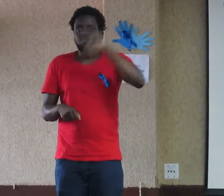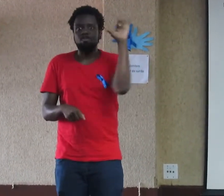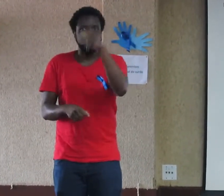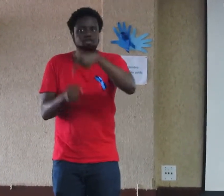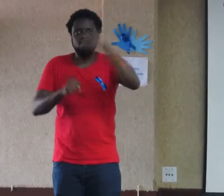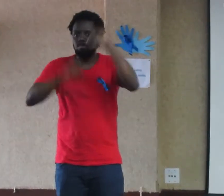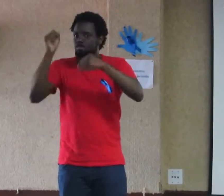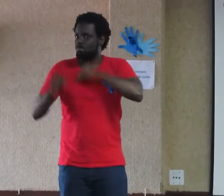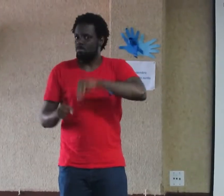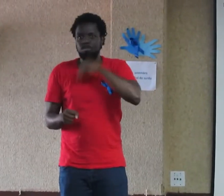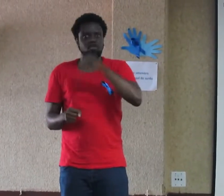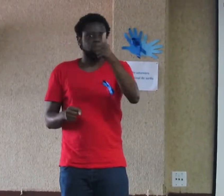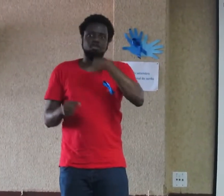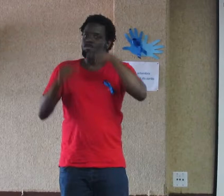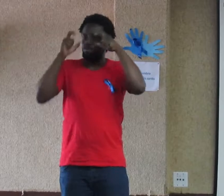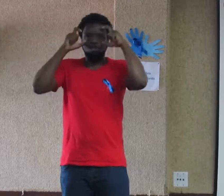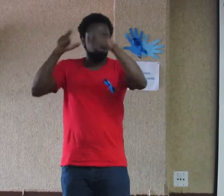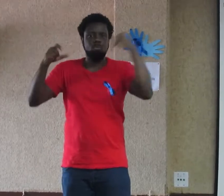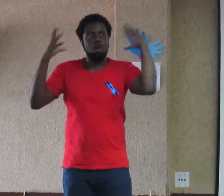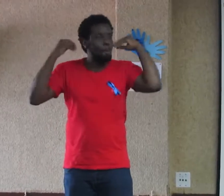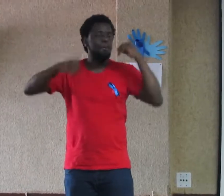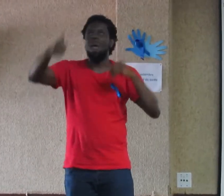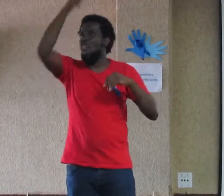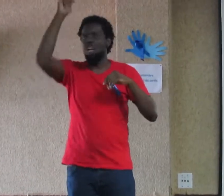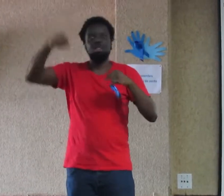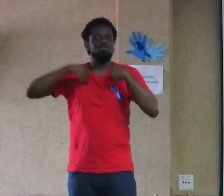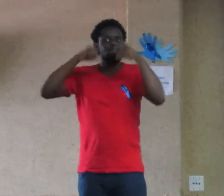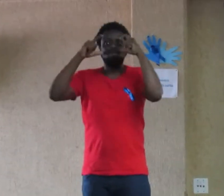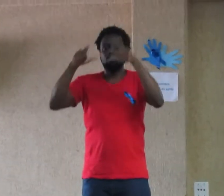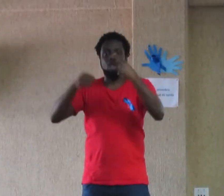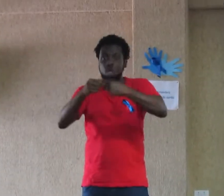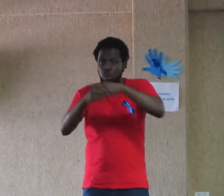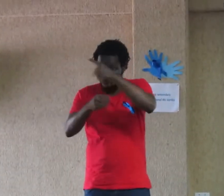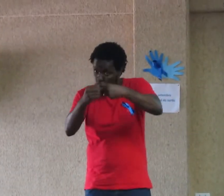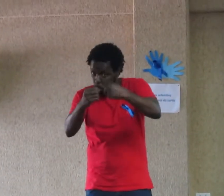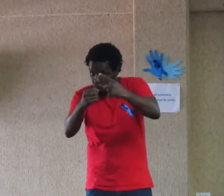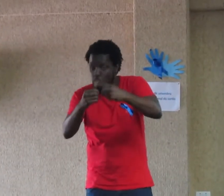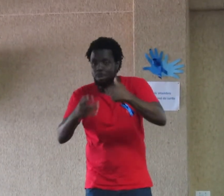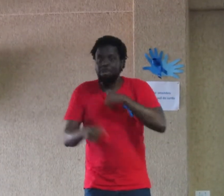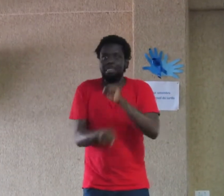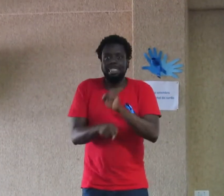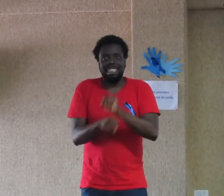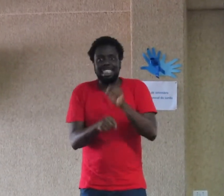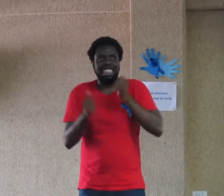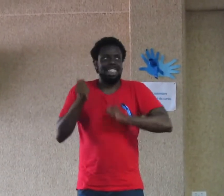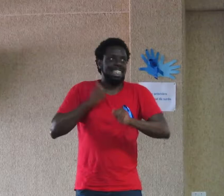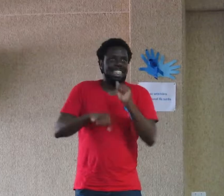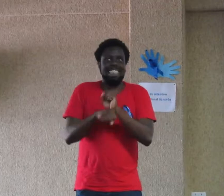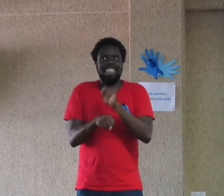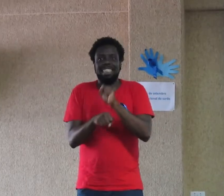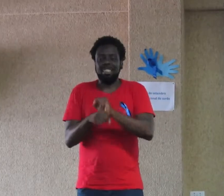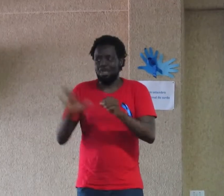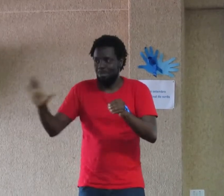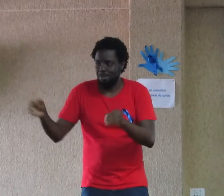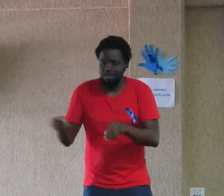pouco nervoso. E começou a não ter interesse em mim. E mesmo sabendo que o meu currículo era bom,